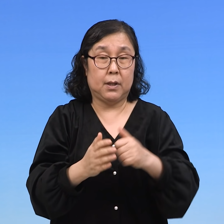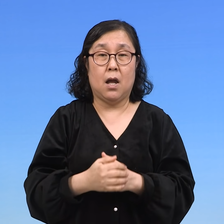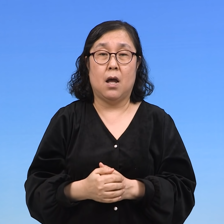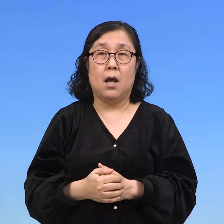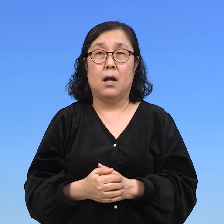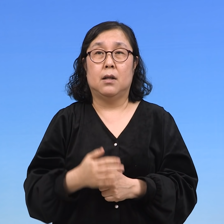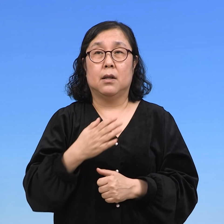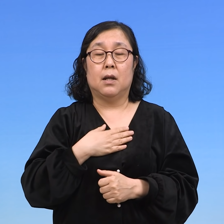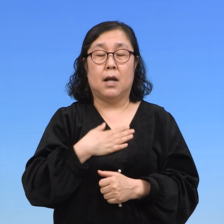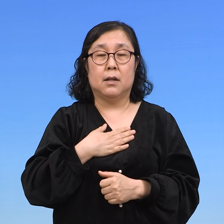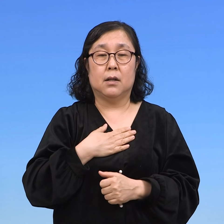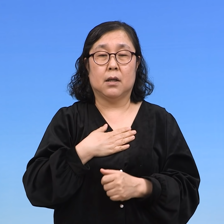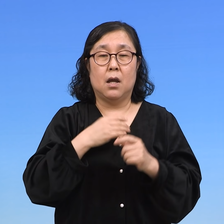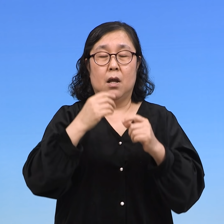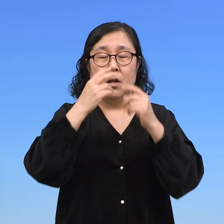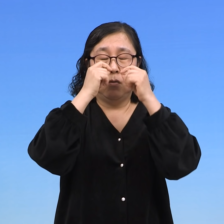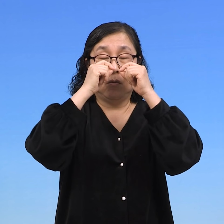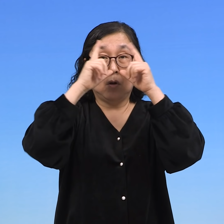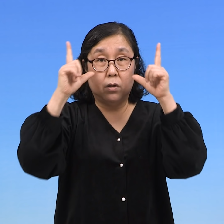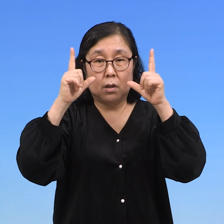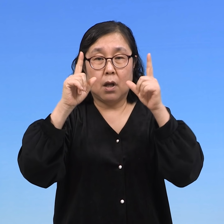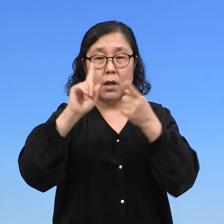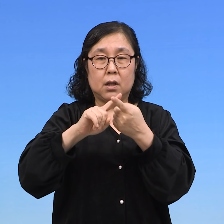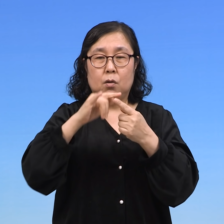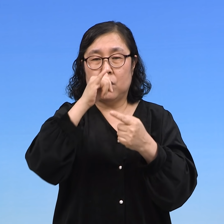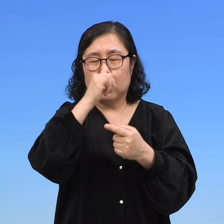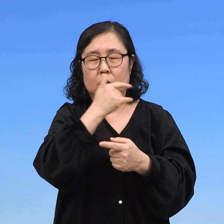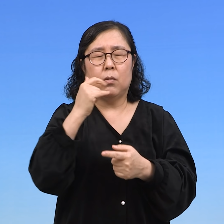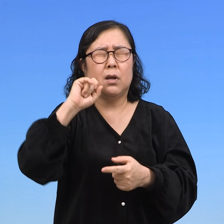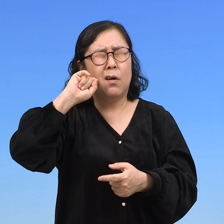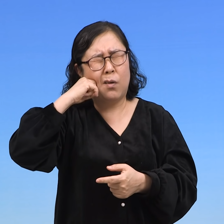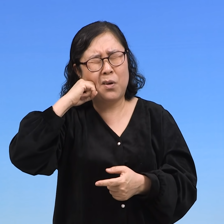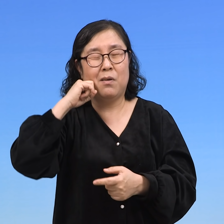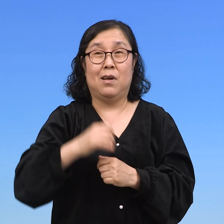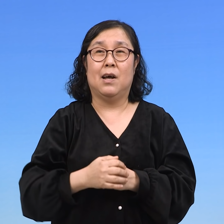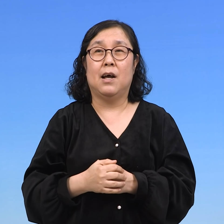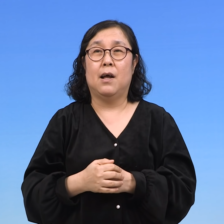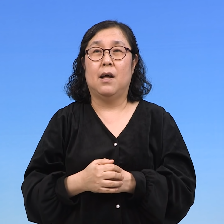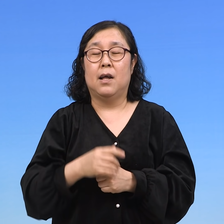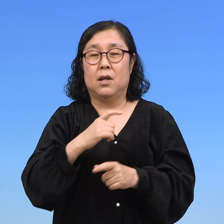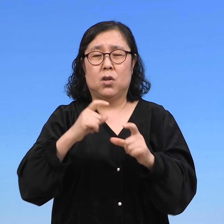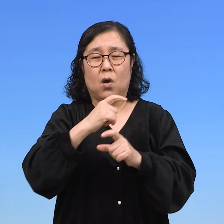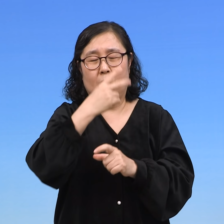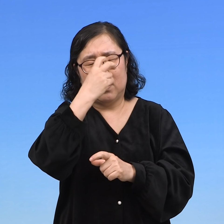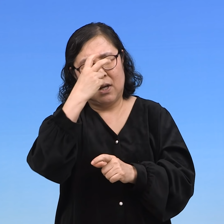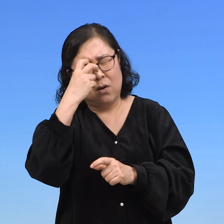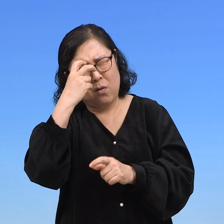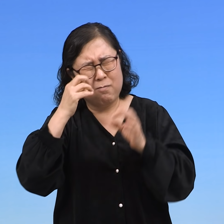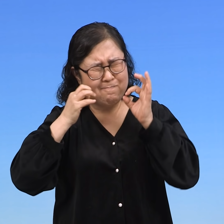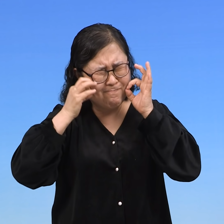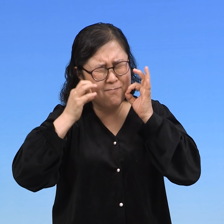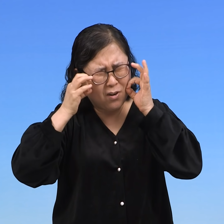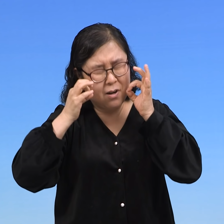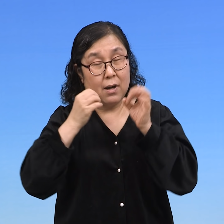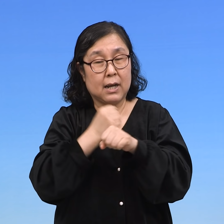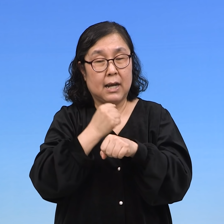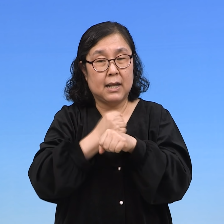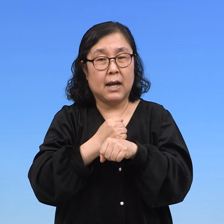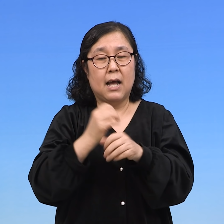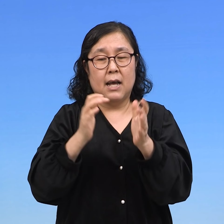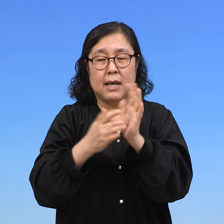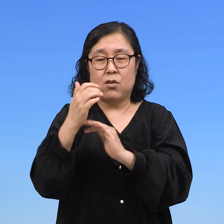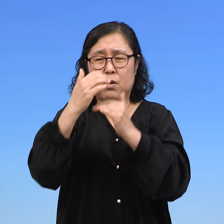인생에서 제일 괴로운 게 눈 떠졌는데 가만히 있는 거예요 좀 더 자려고 애를 쓰다가 아이고 뭐